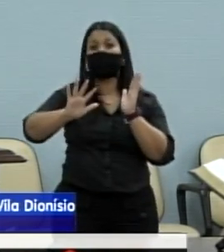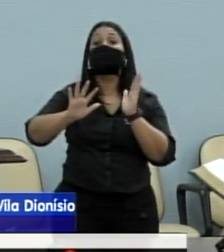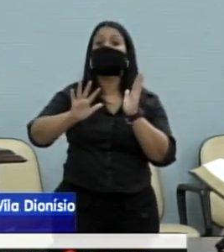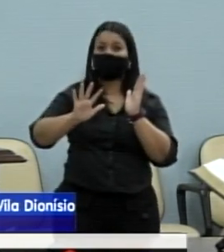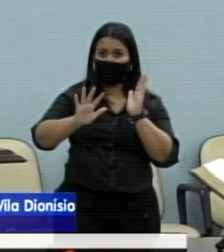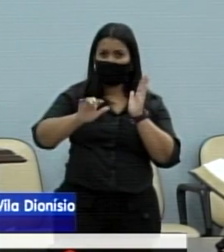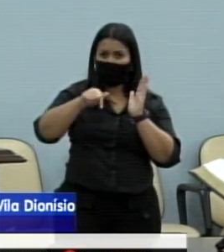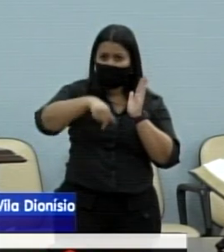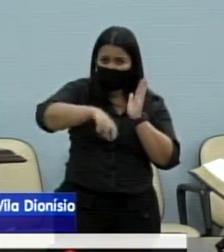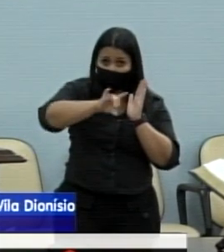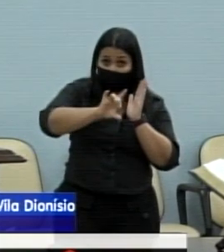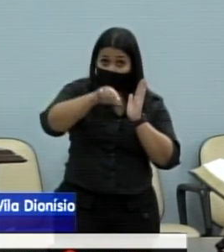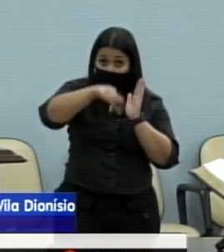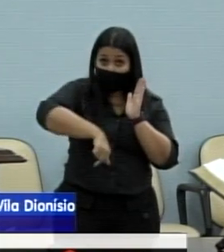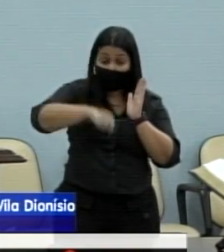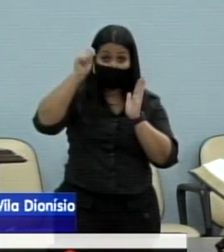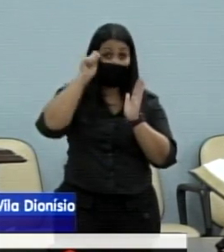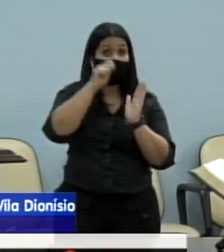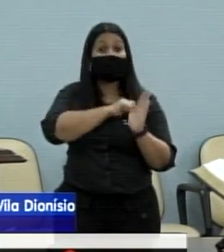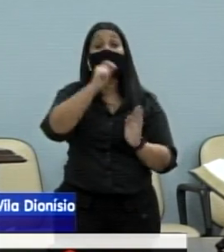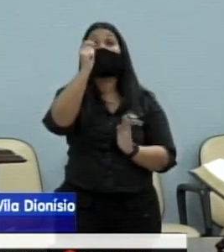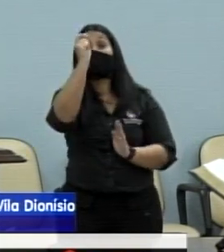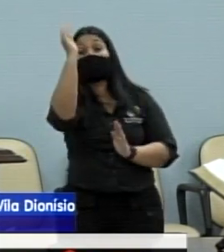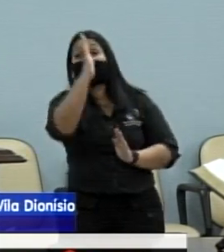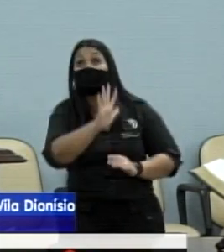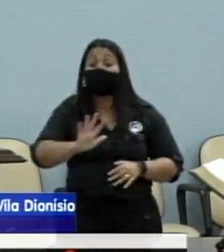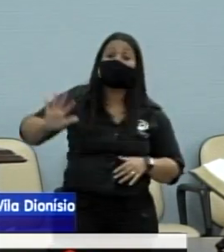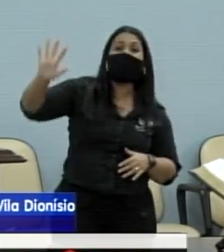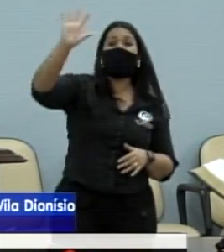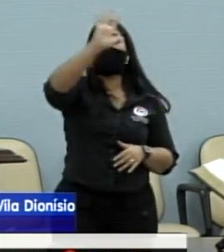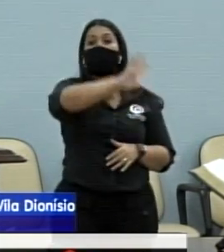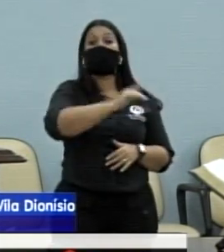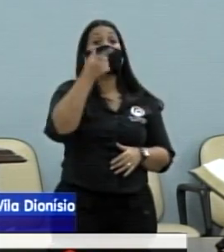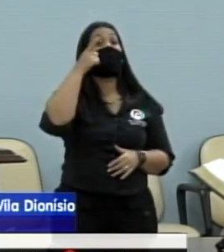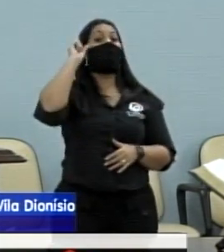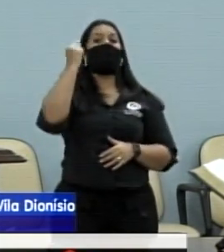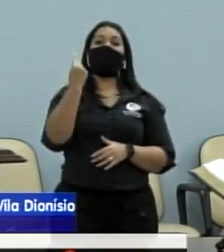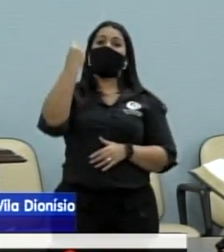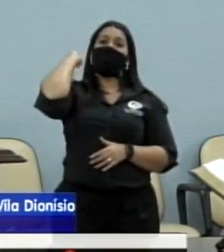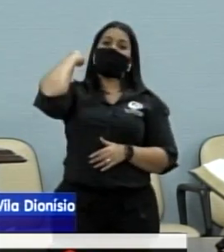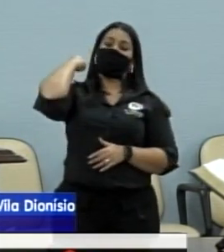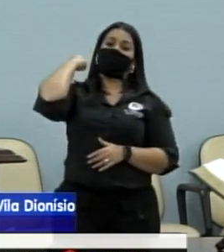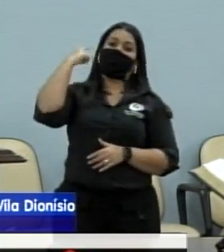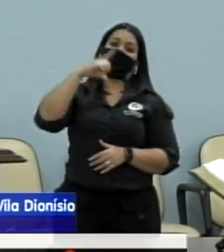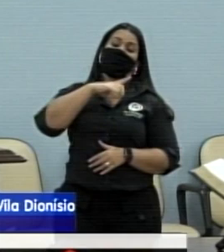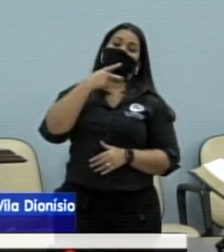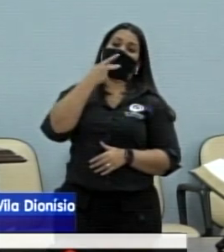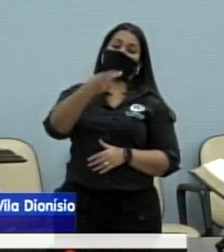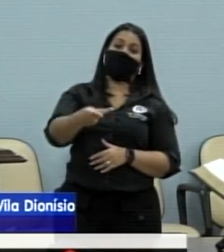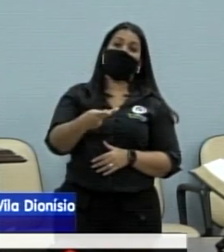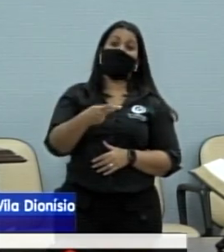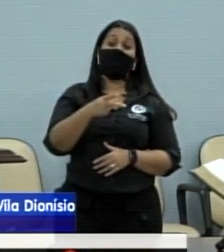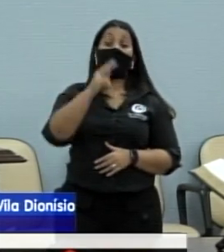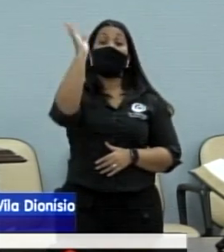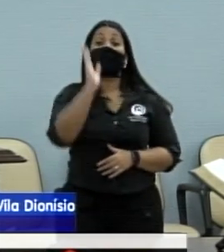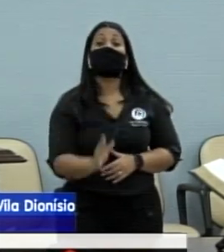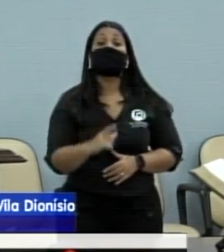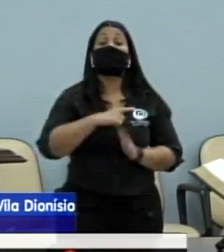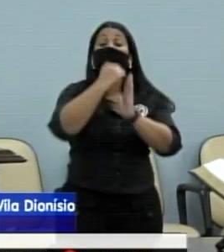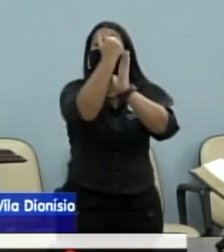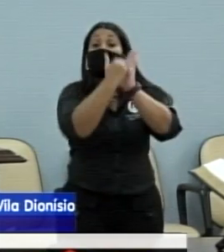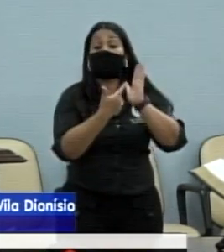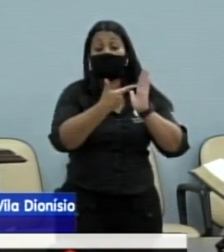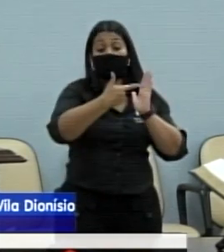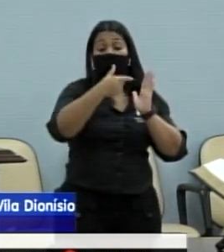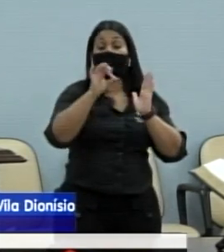Está caindo queda no Brasil. Dados de ontem, que é o mais recente que tem. Brasil tem queda de 20% no número